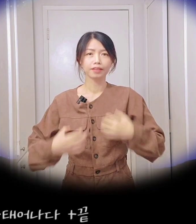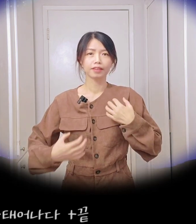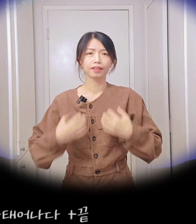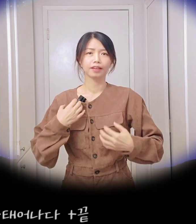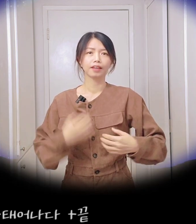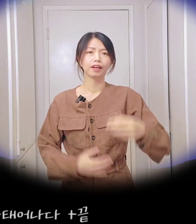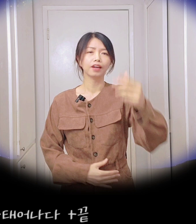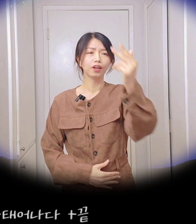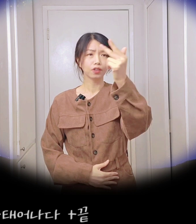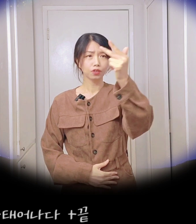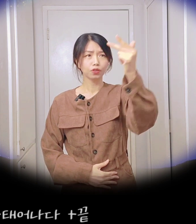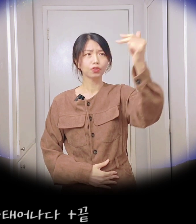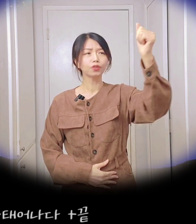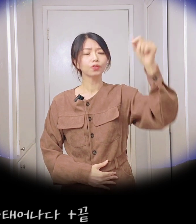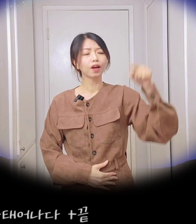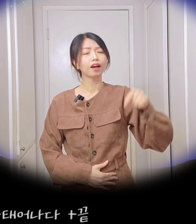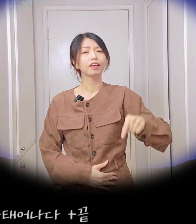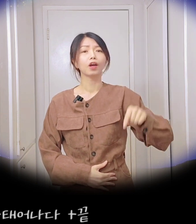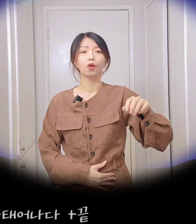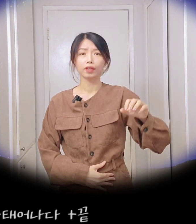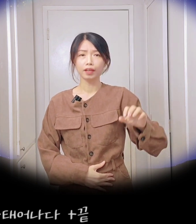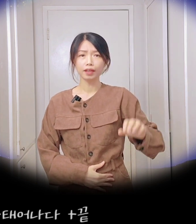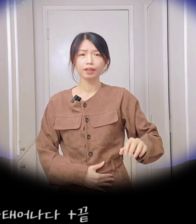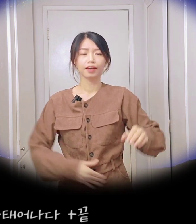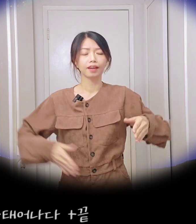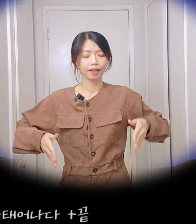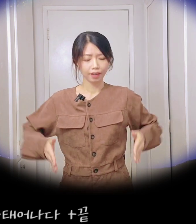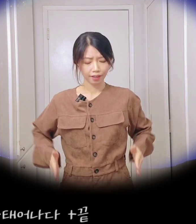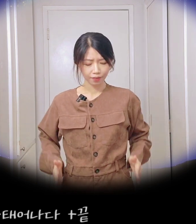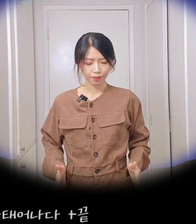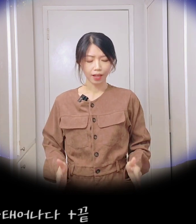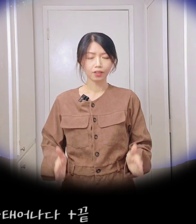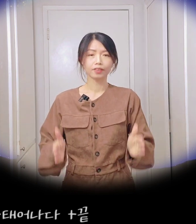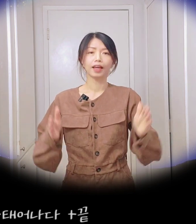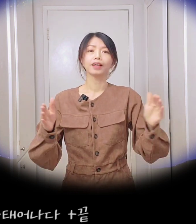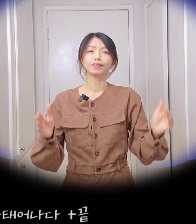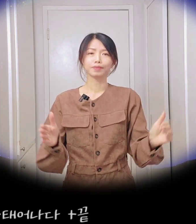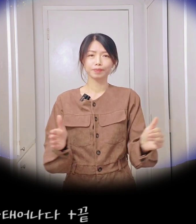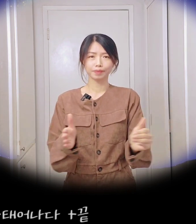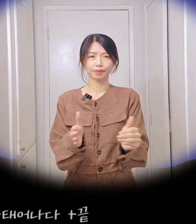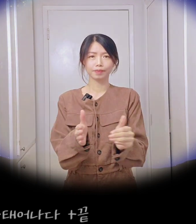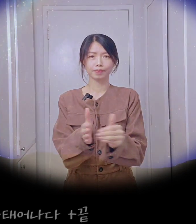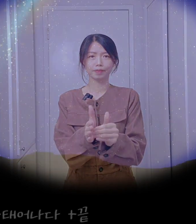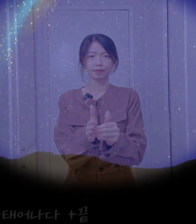기뻐해. 주 여기 나셨다.